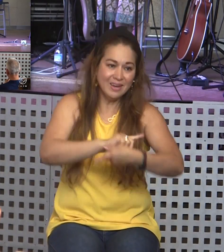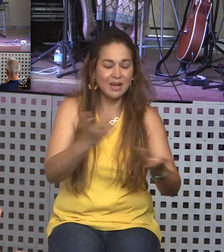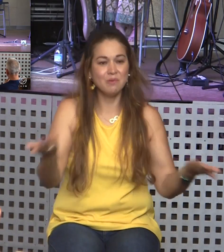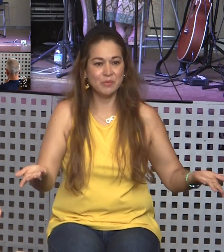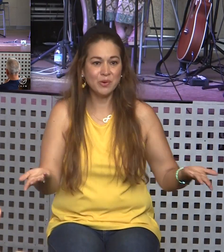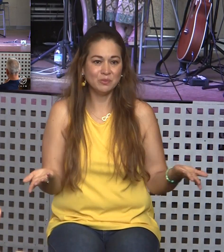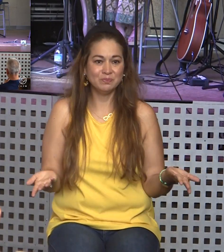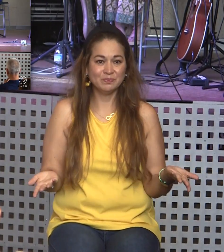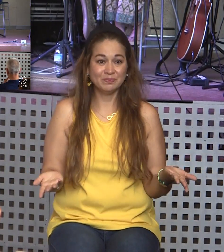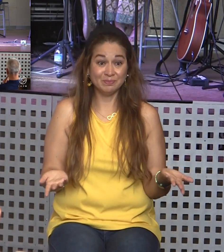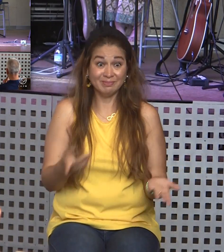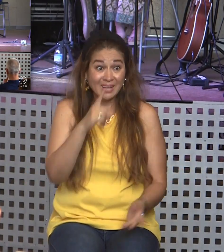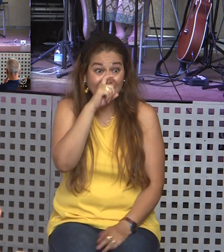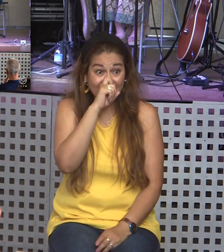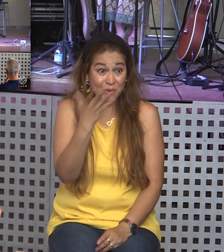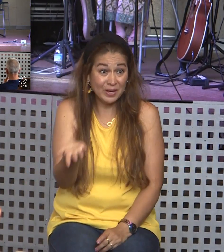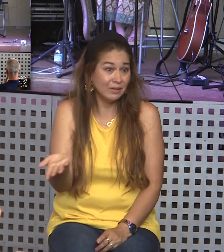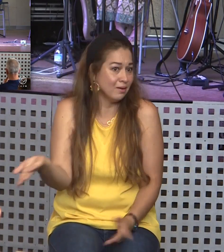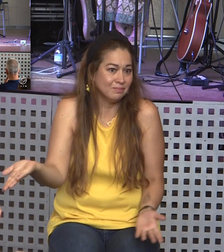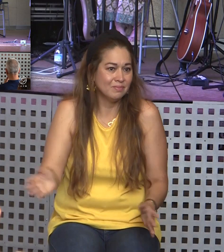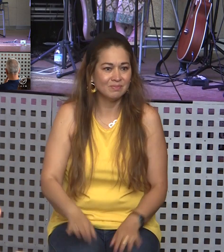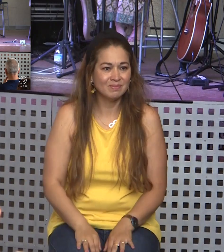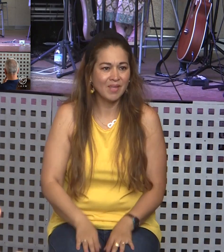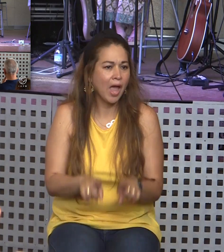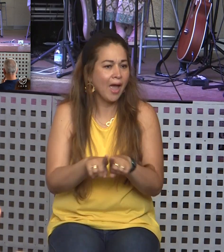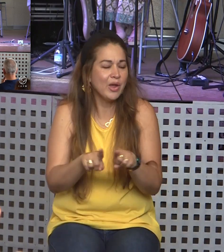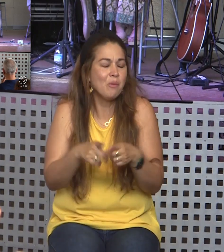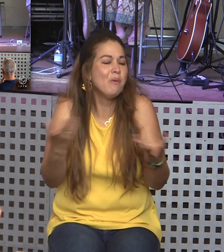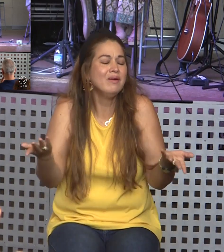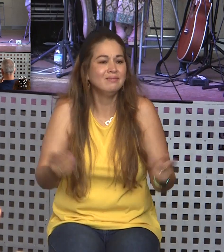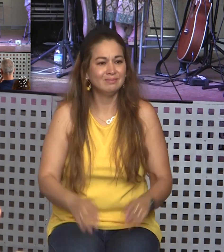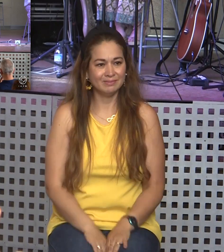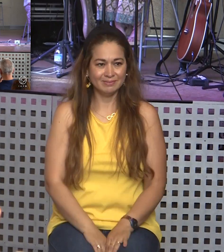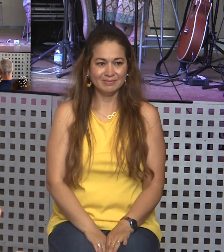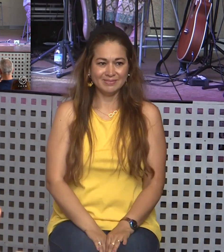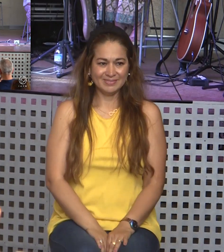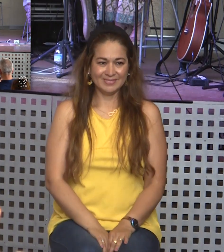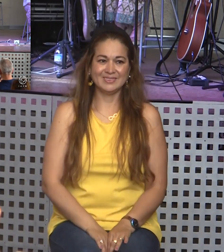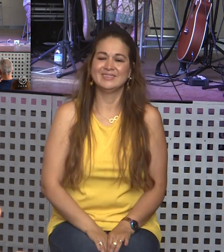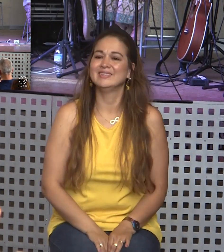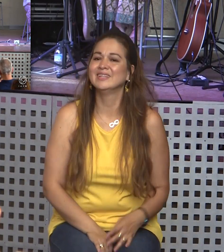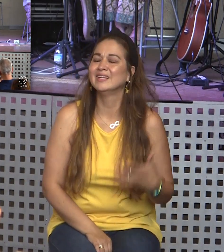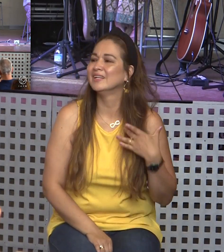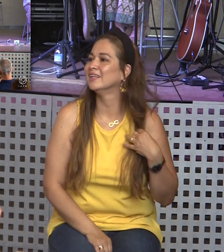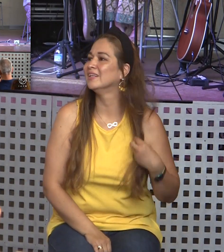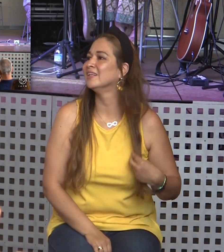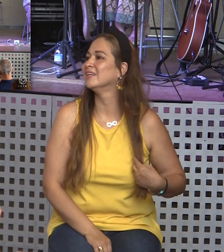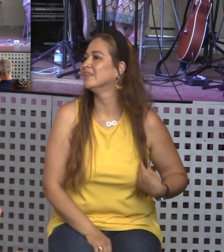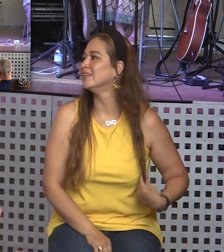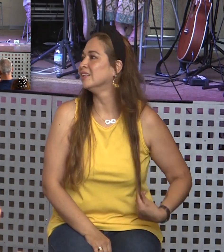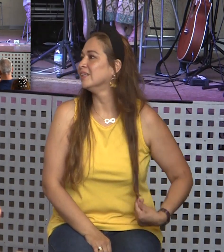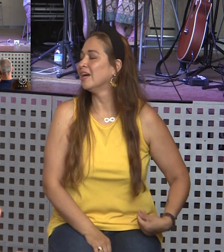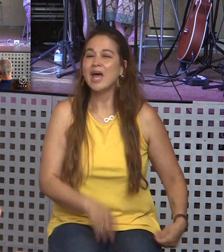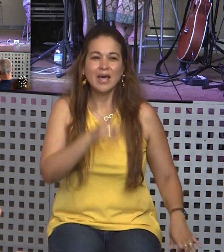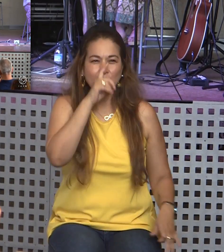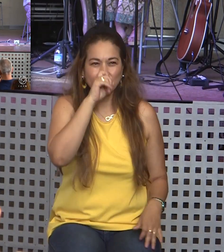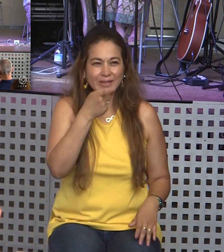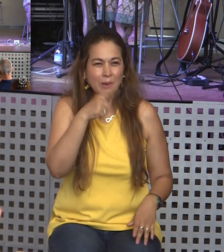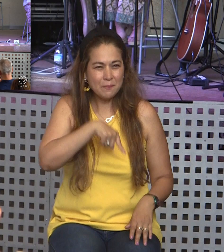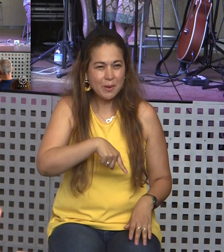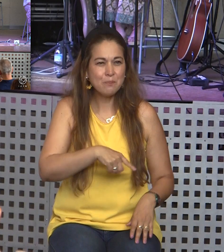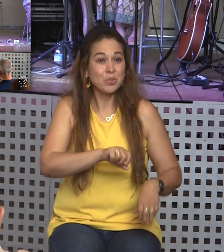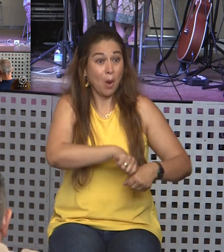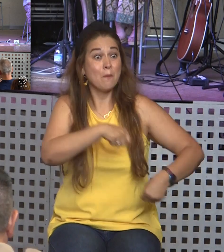cito simplemente para acabar. Dice que los hombres que iban con Saulo